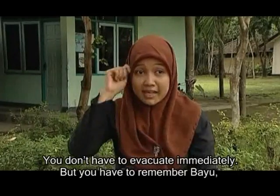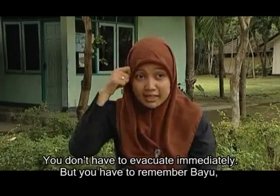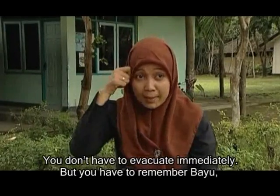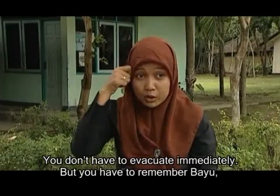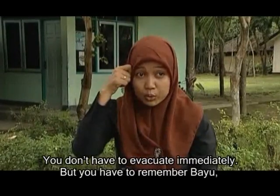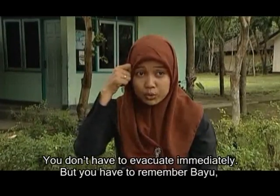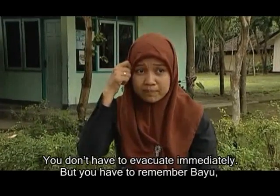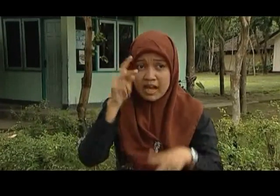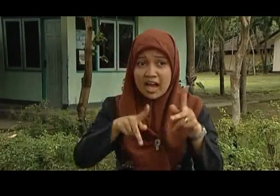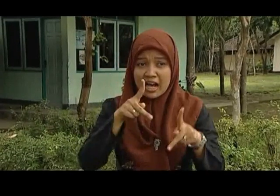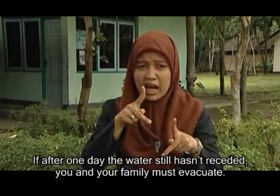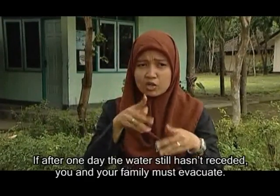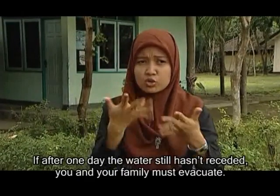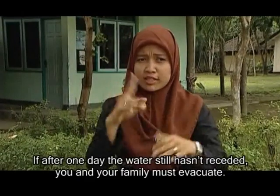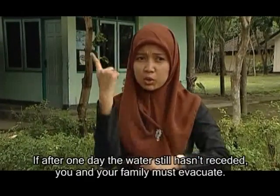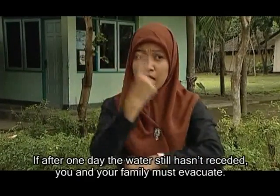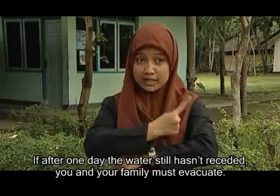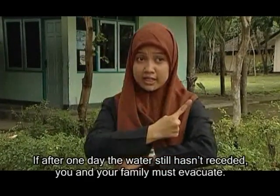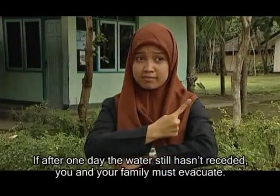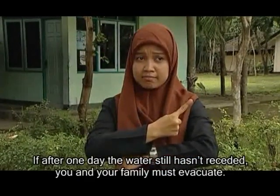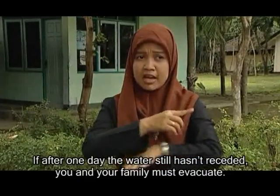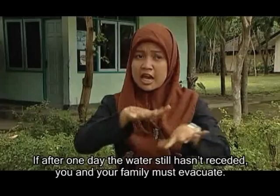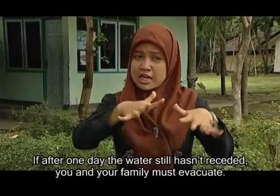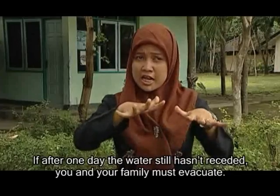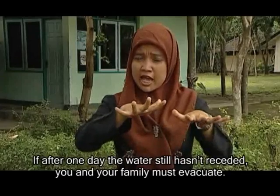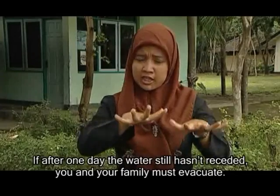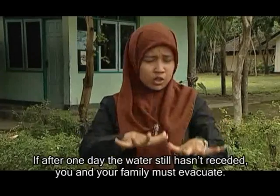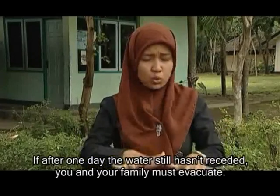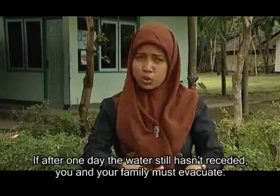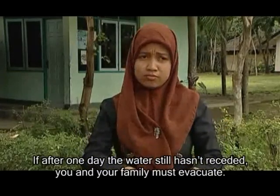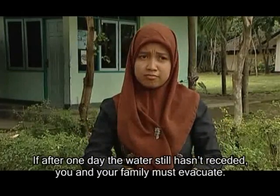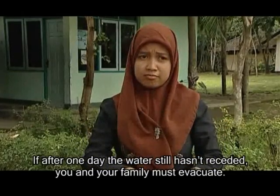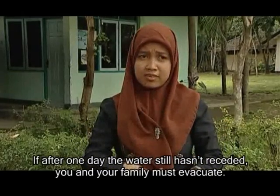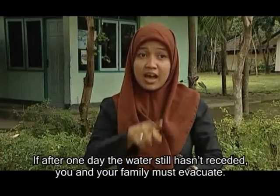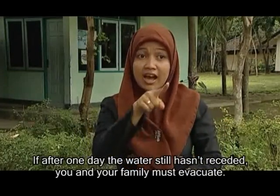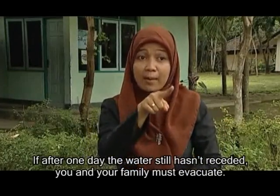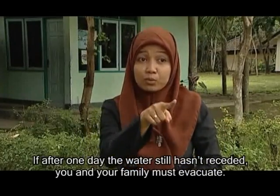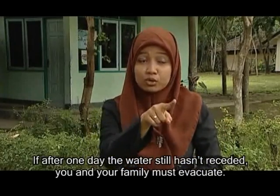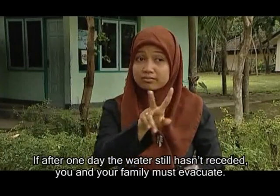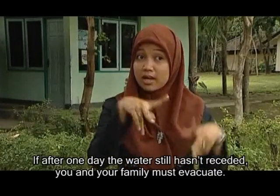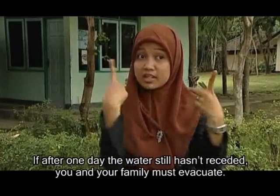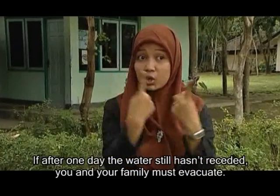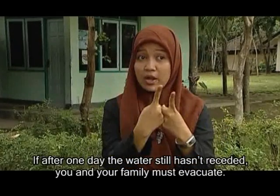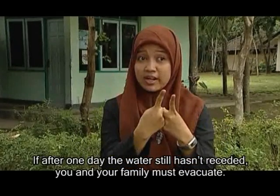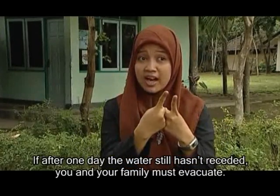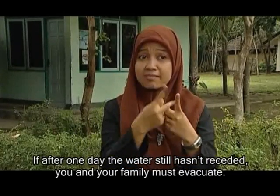ya Bayu, kalau sudah 1 hari dan air tidak surut, kamu dan keluarga